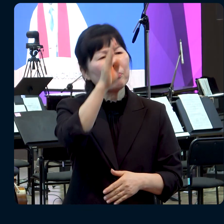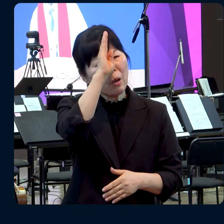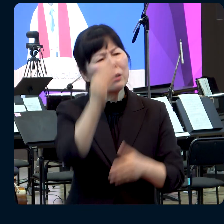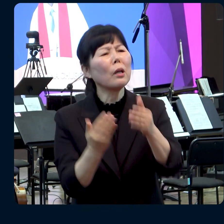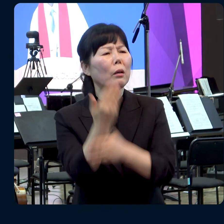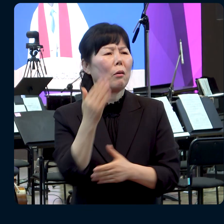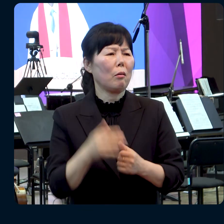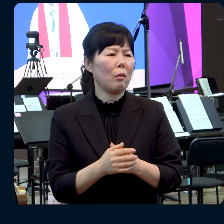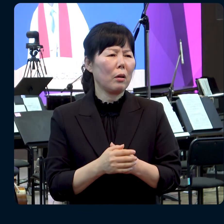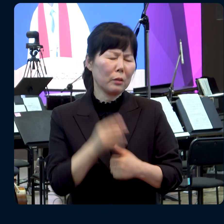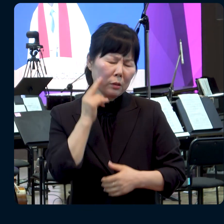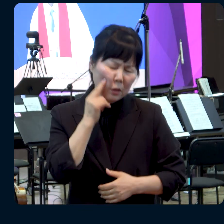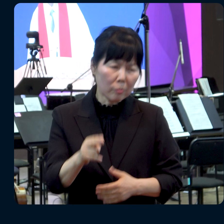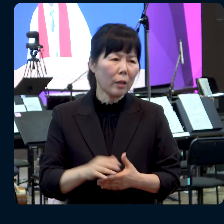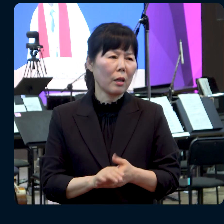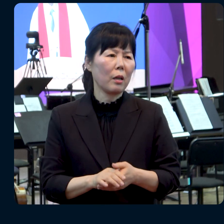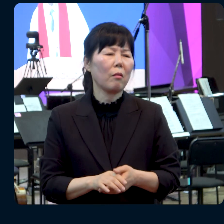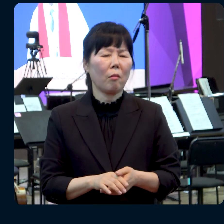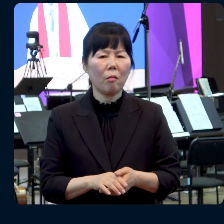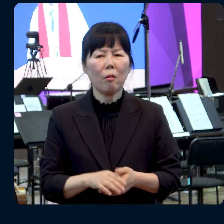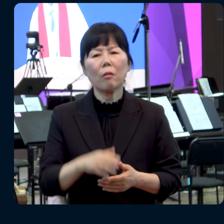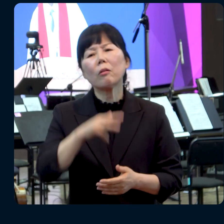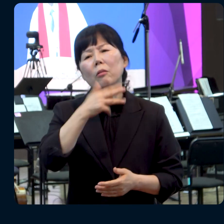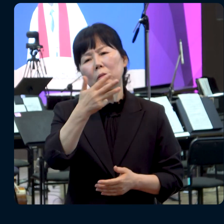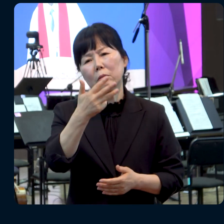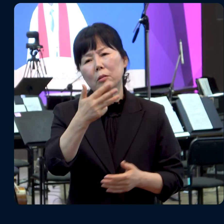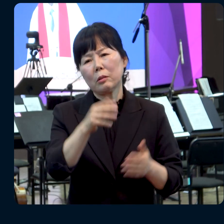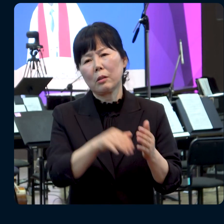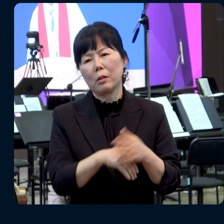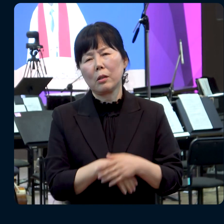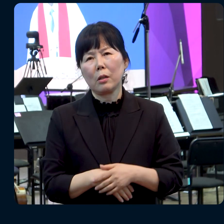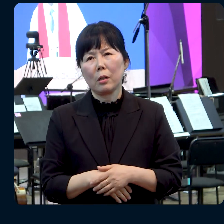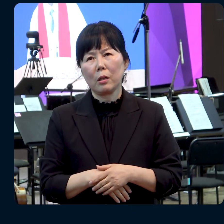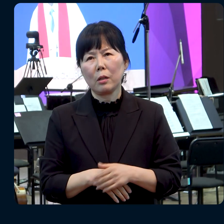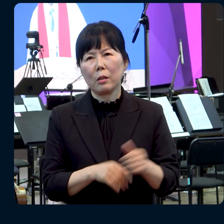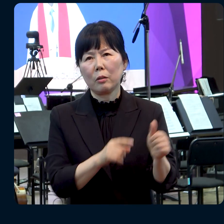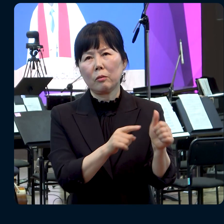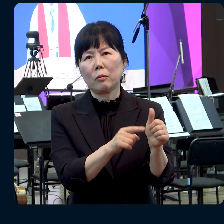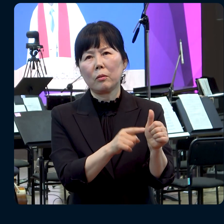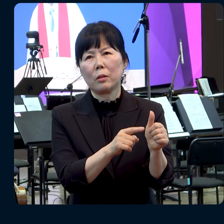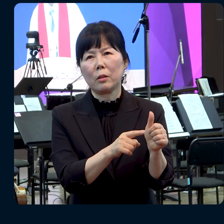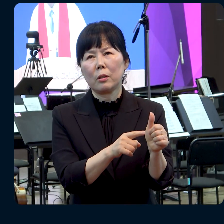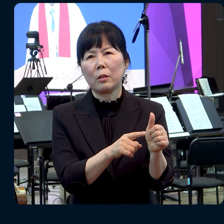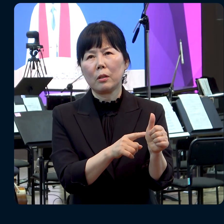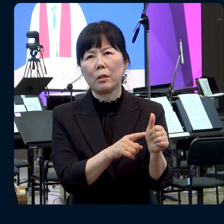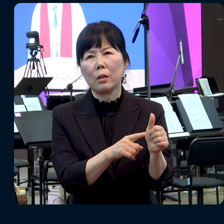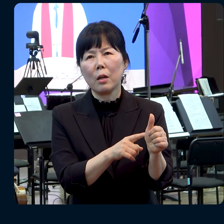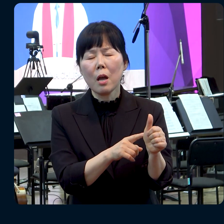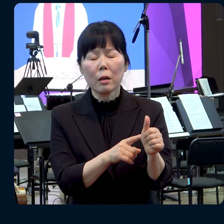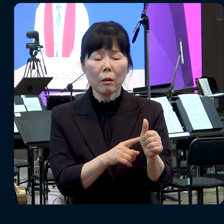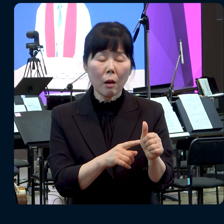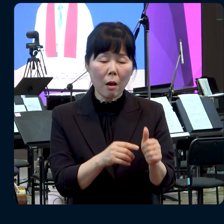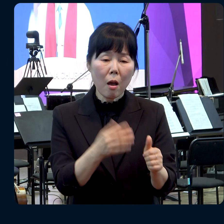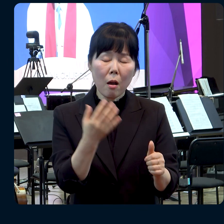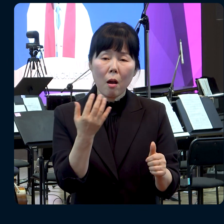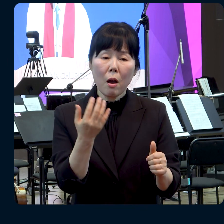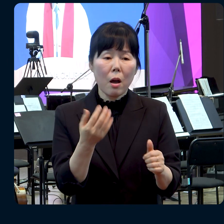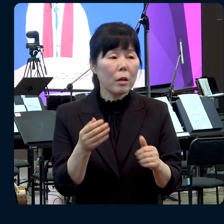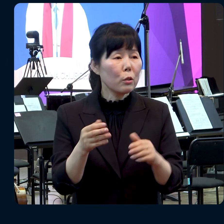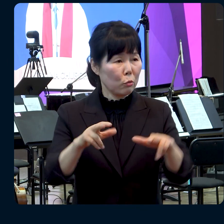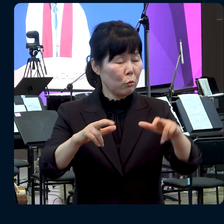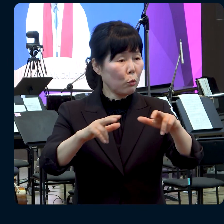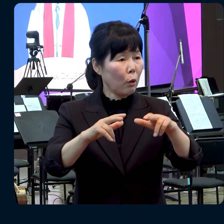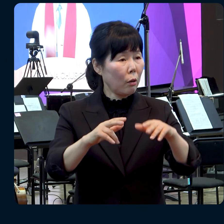얼마나 힘들었겠습니까? 네. 장애 중에도 중도 장애가 더 힘든 거 아니에요. 8살